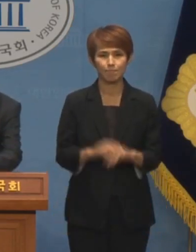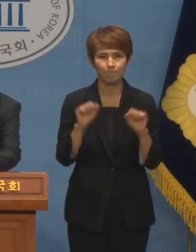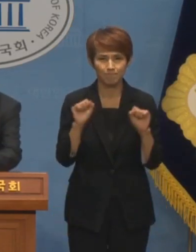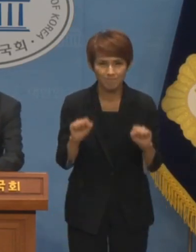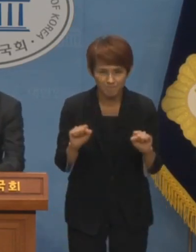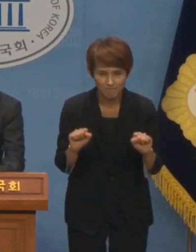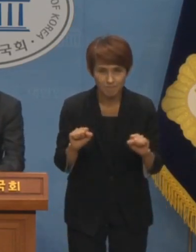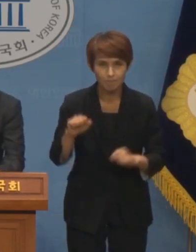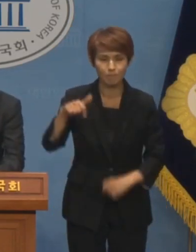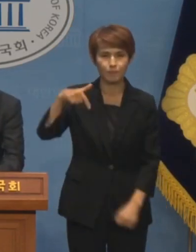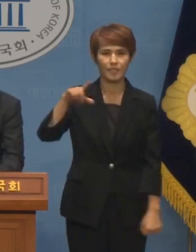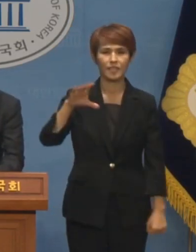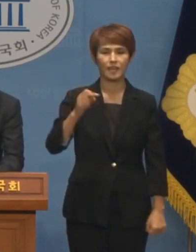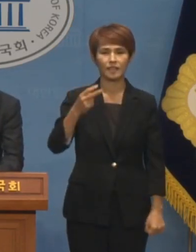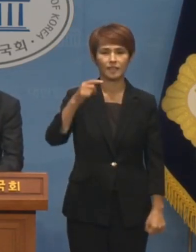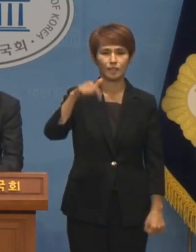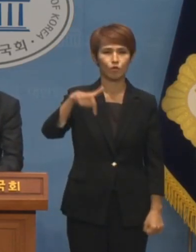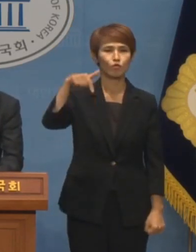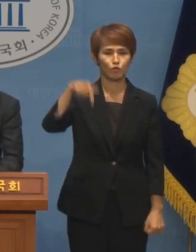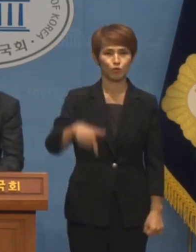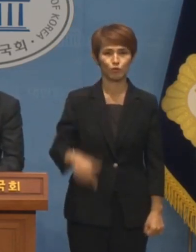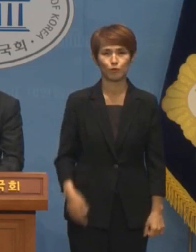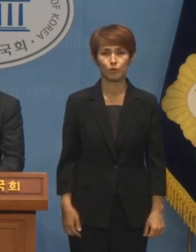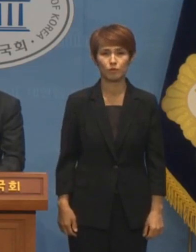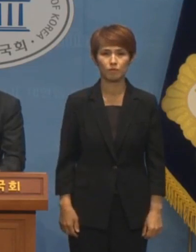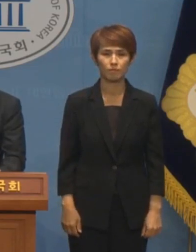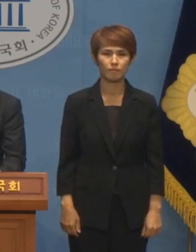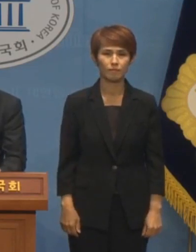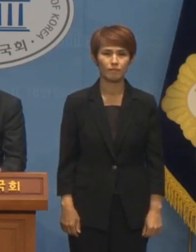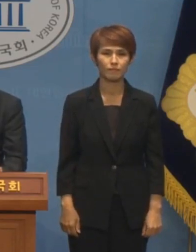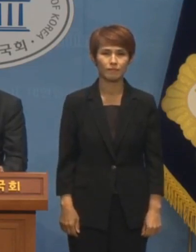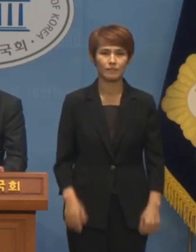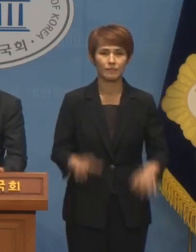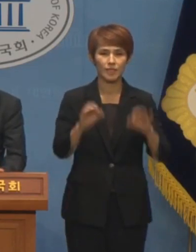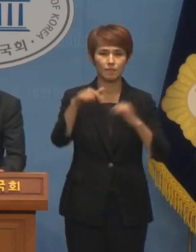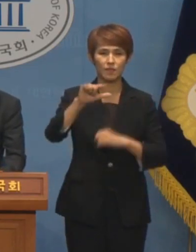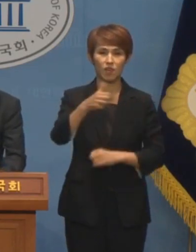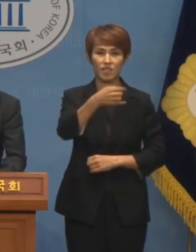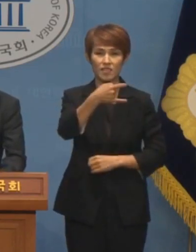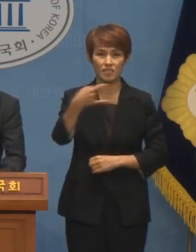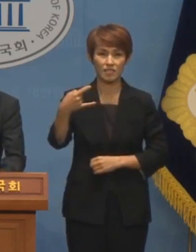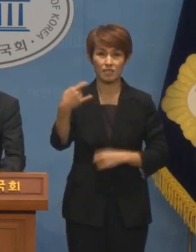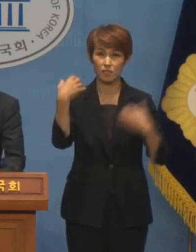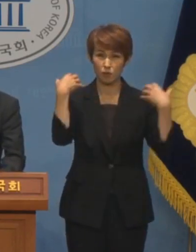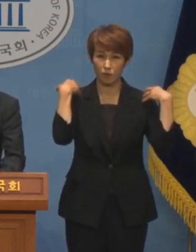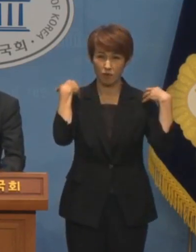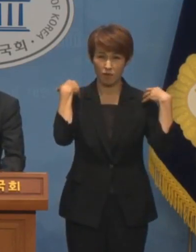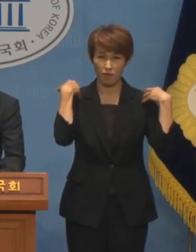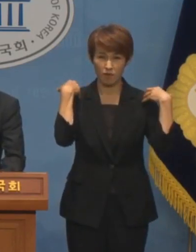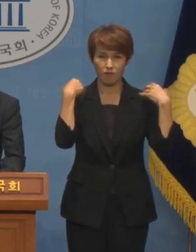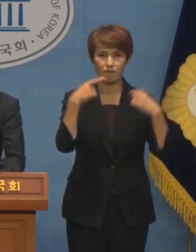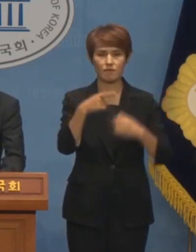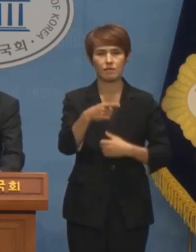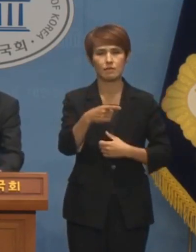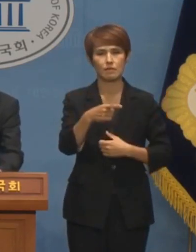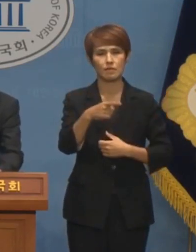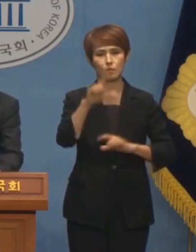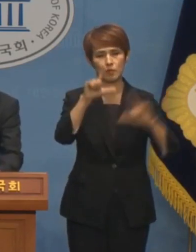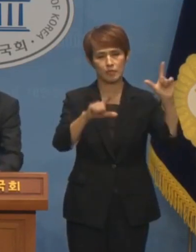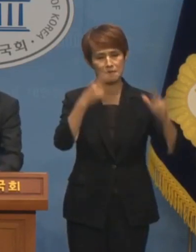인사드리겠습니다. 강득구입니다. 이제 김건희 정권의 민낯이 드러났습니다. 검찰은 지난